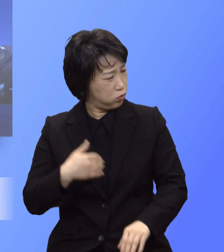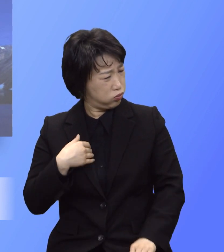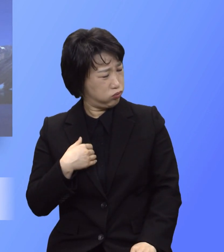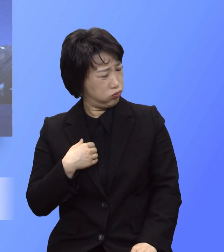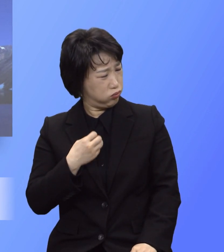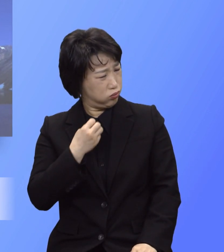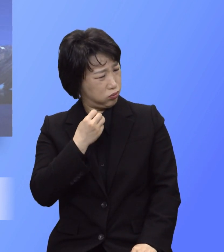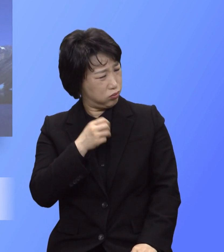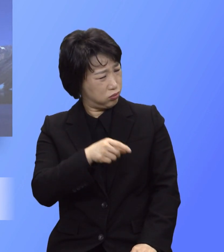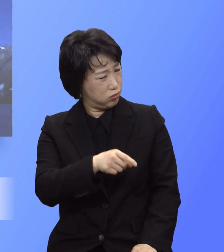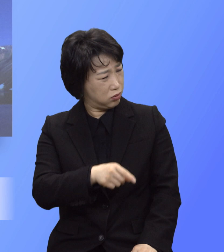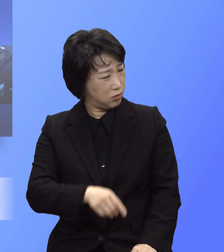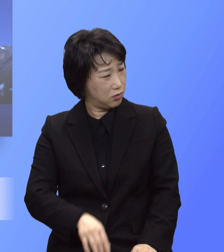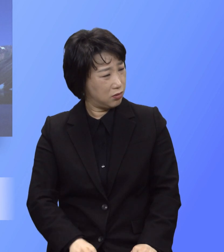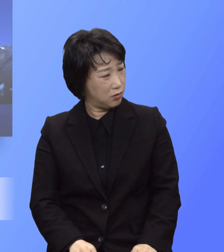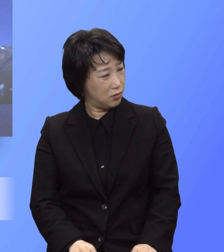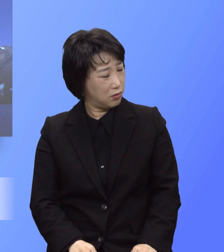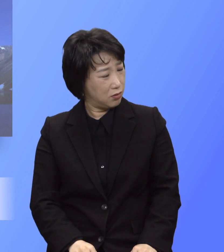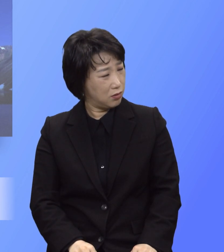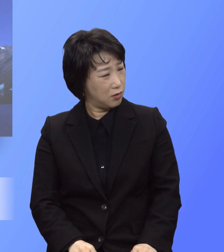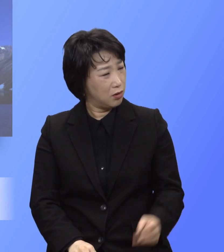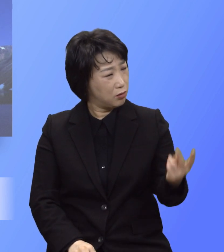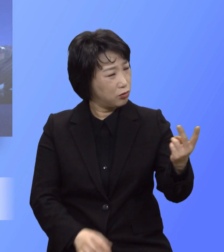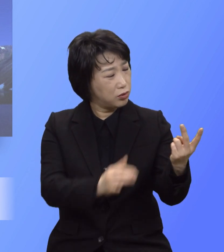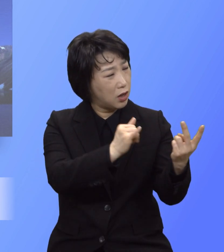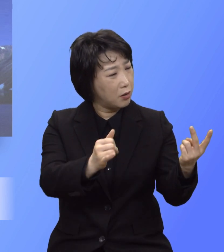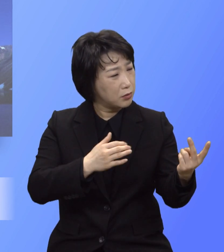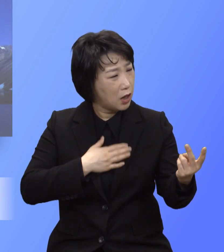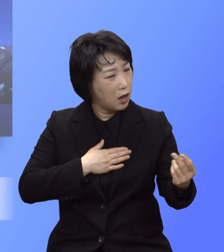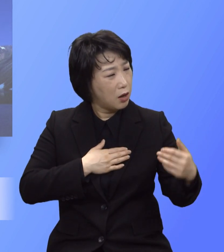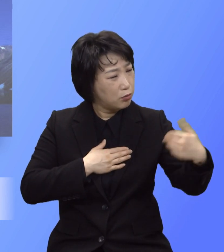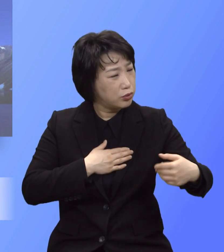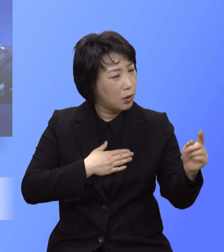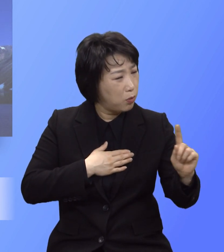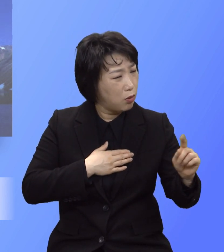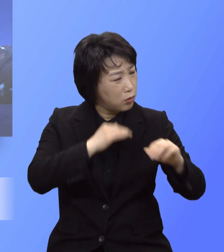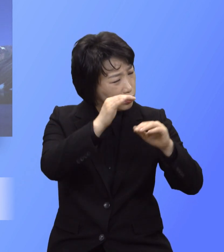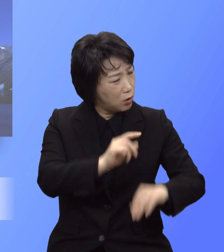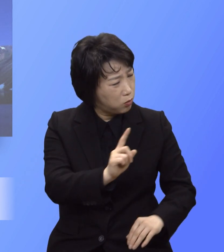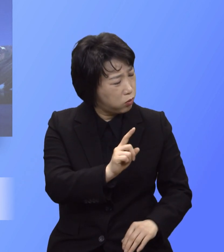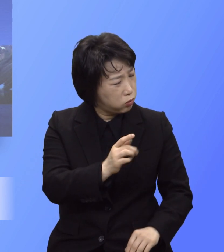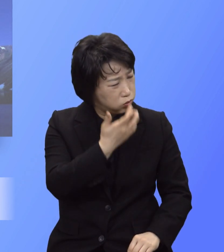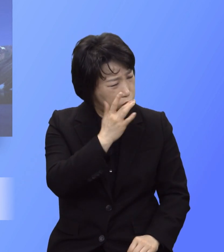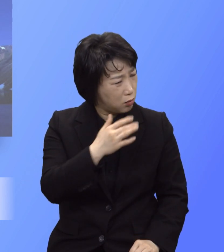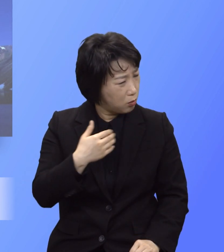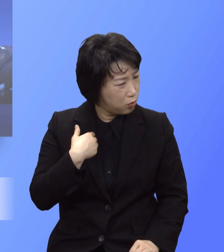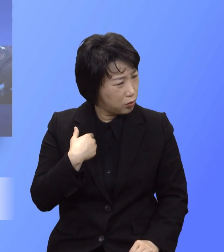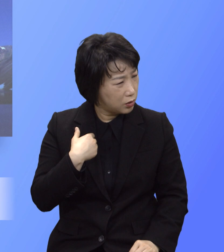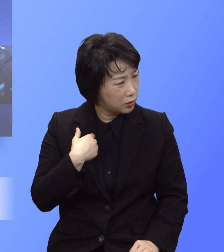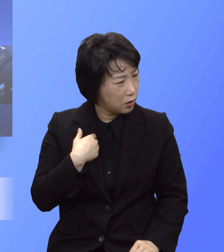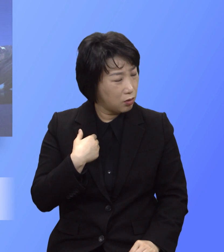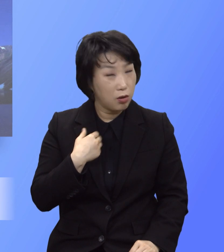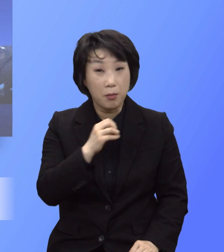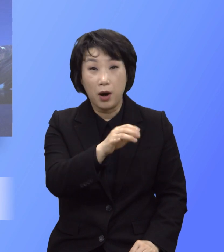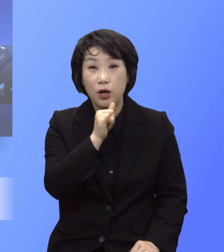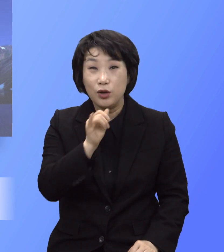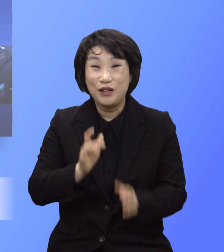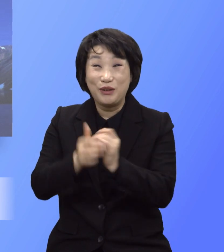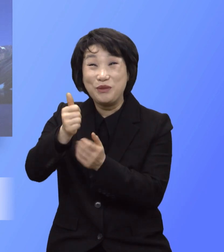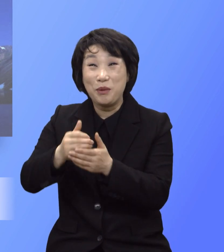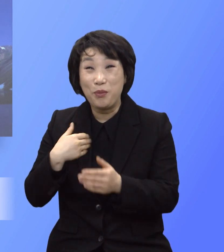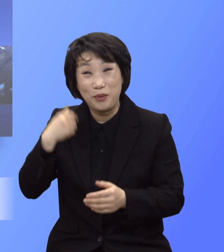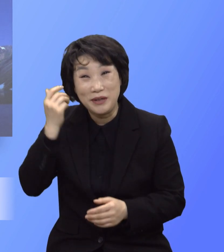모르겠다. 너들이 나에게 뭘 구하는지 모르겠어. 예수님이 왜 모르겠대요. 지금 하는